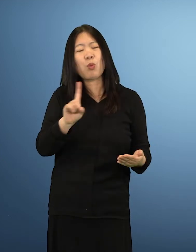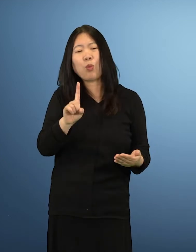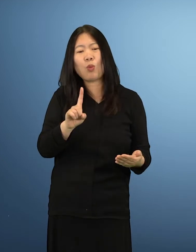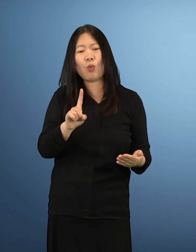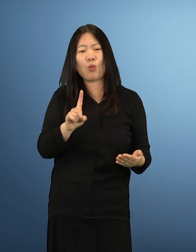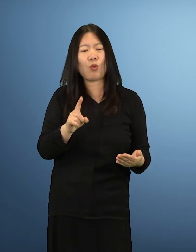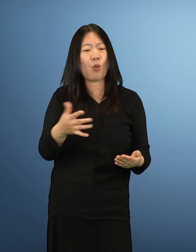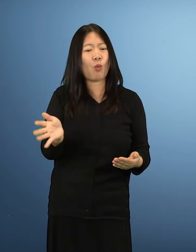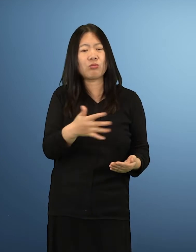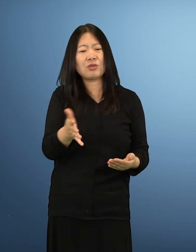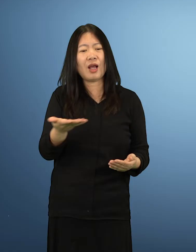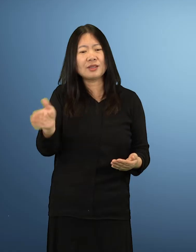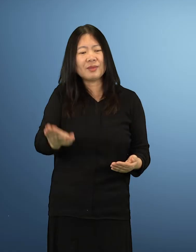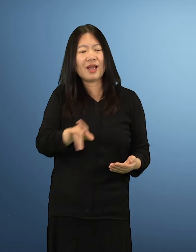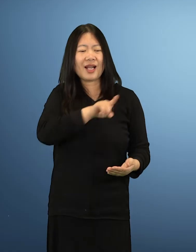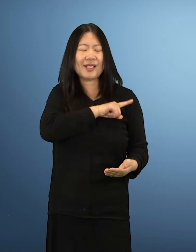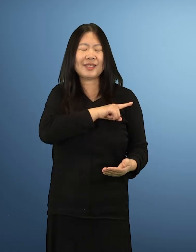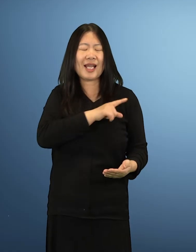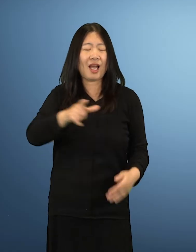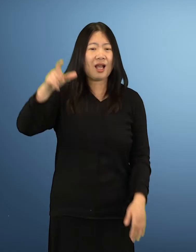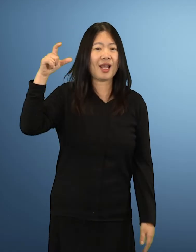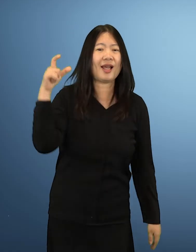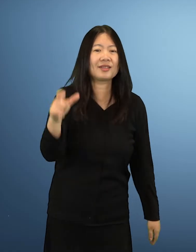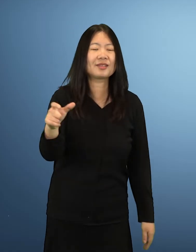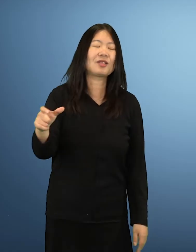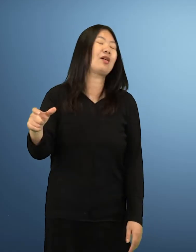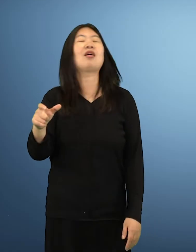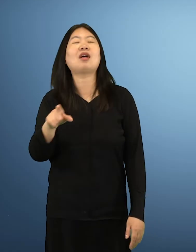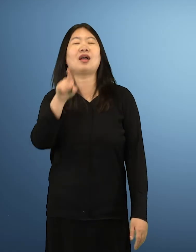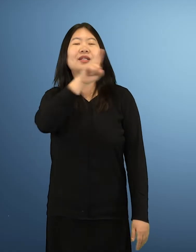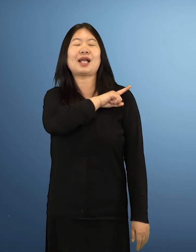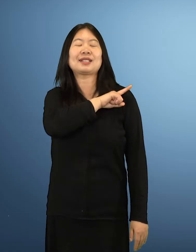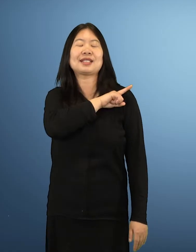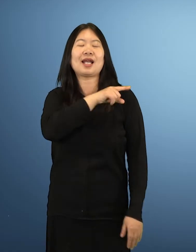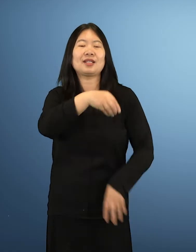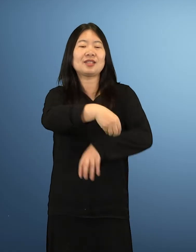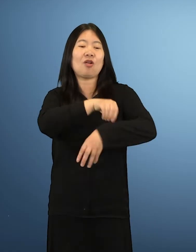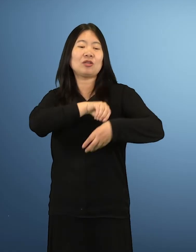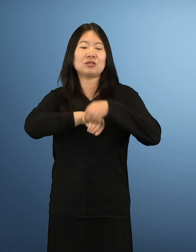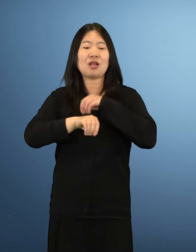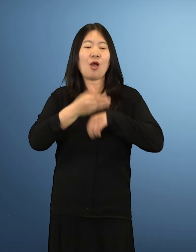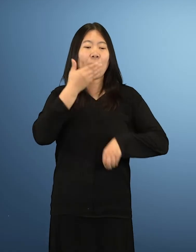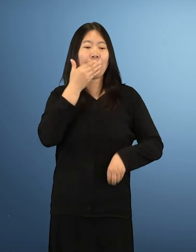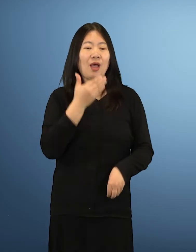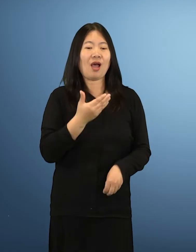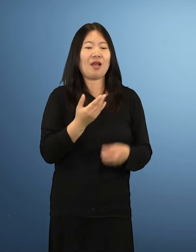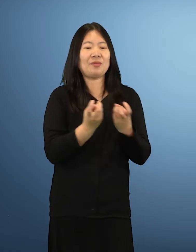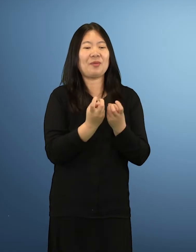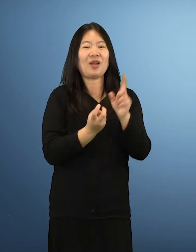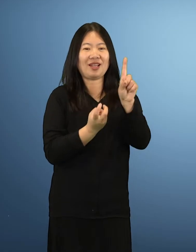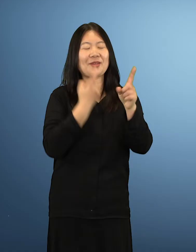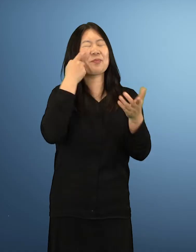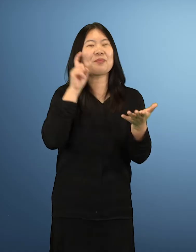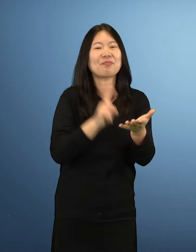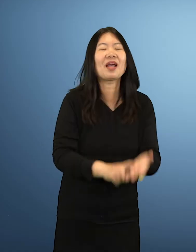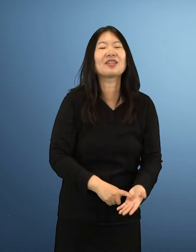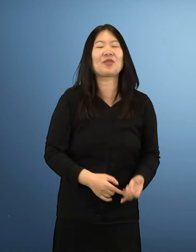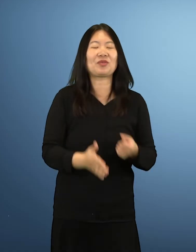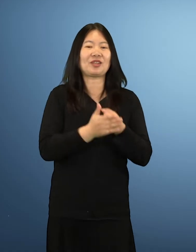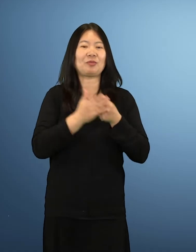정작 가장 강력하게 가장 적극적으로 할 수 있는 게 있더라고요.